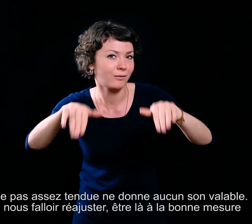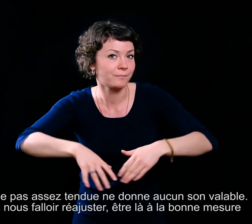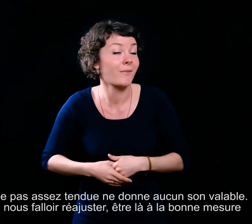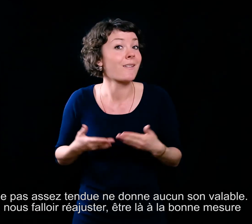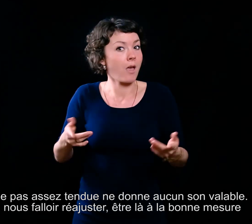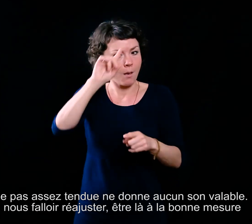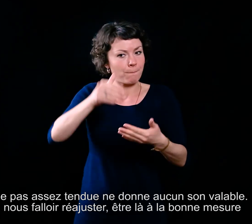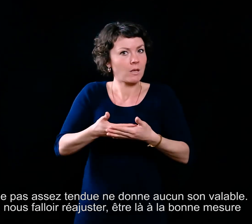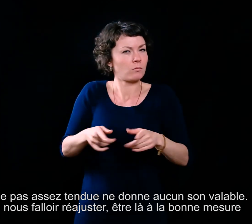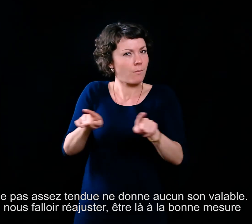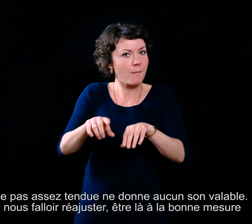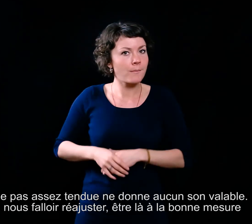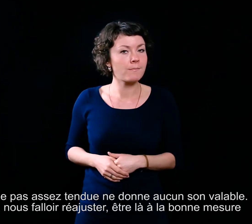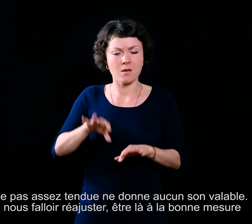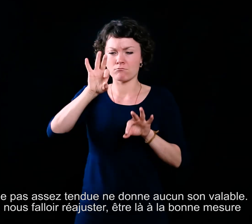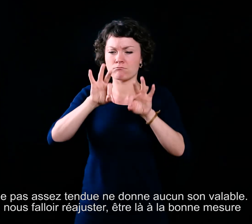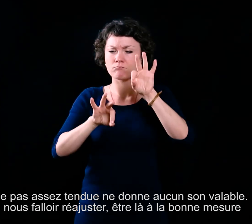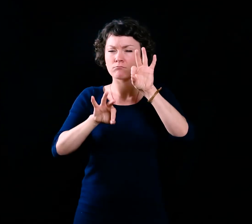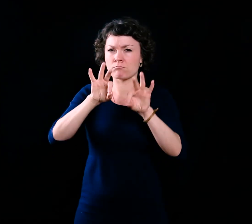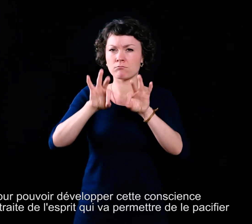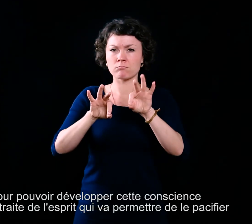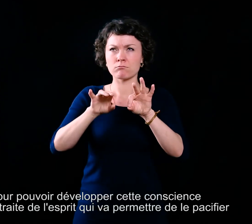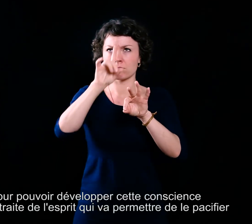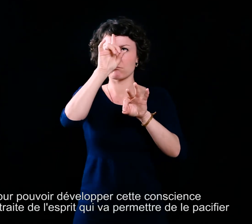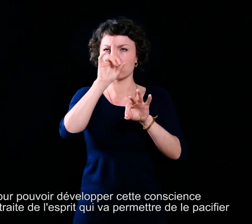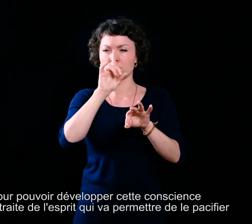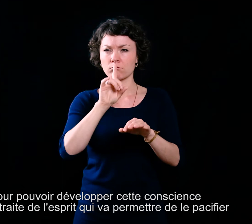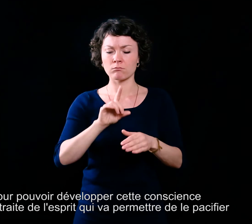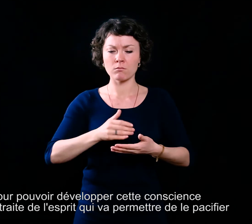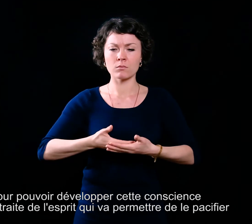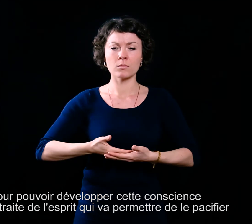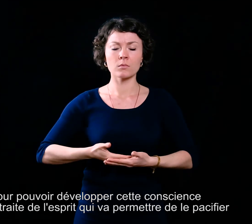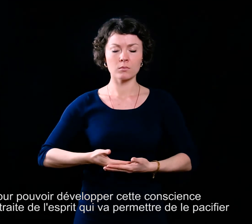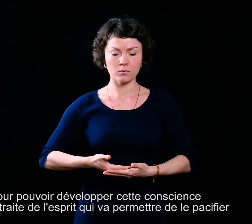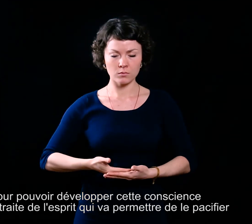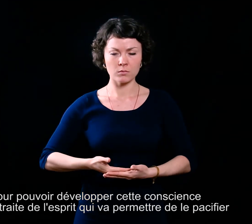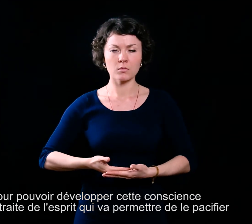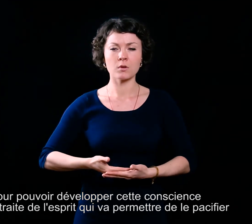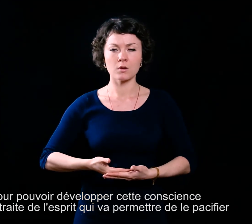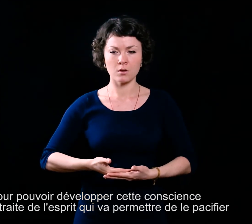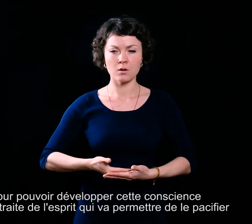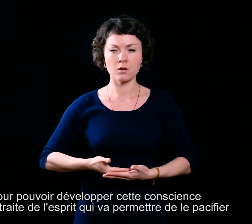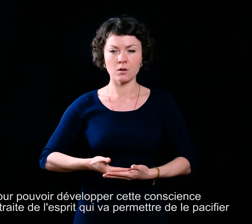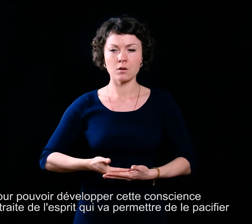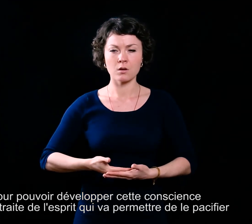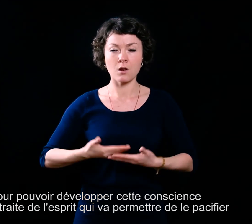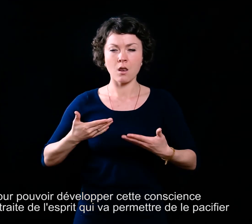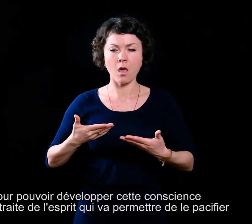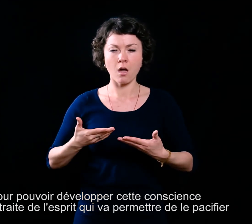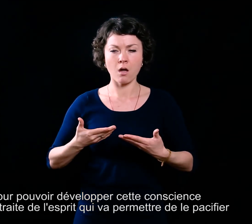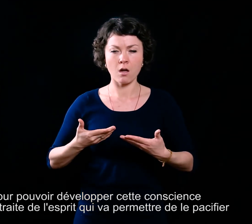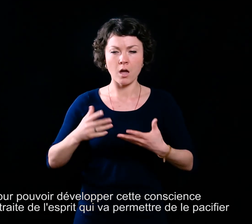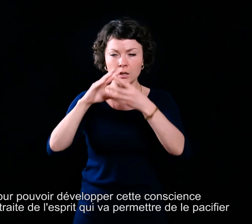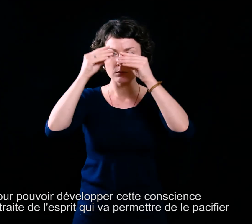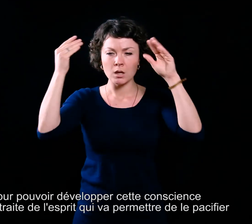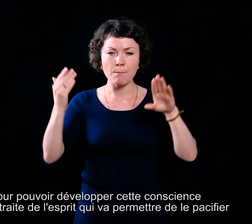être là à la bonne mesure pour pouvoir développer cette conscience non distraite de